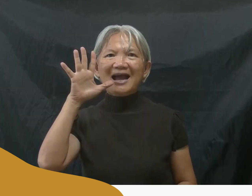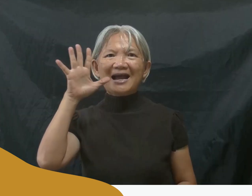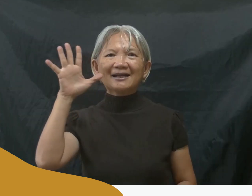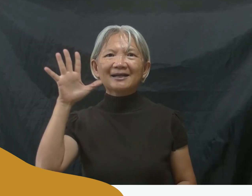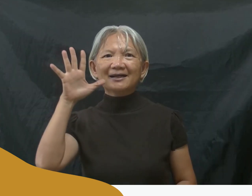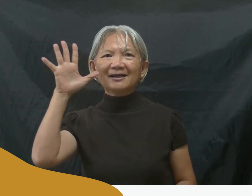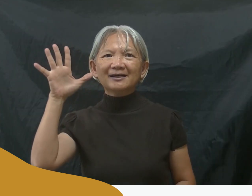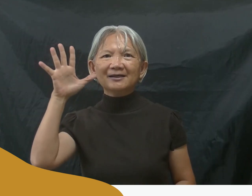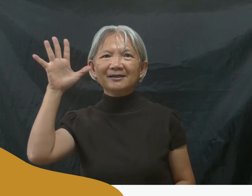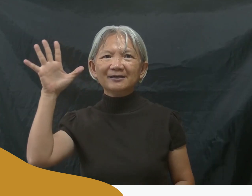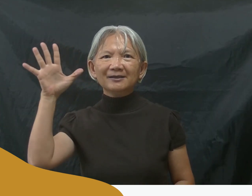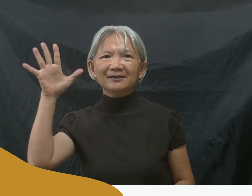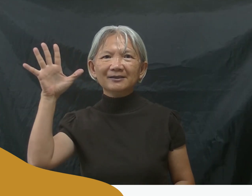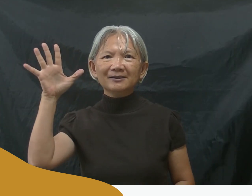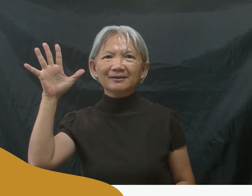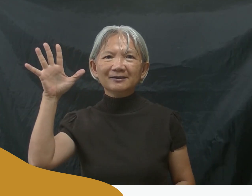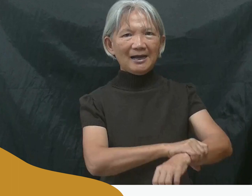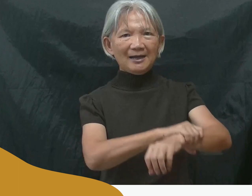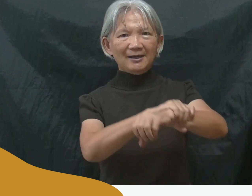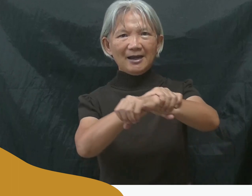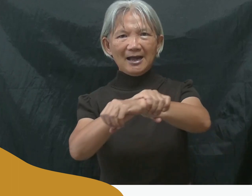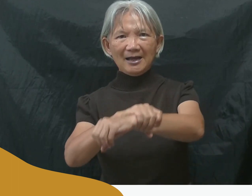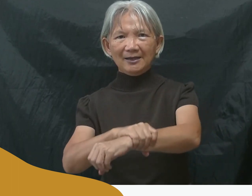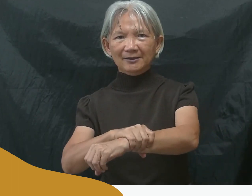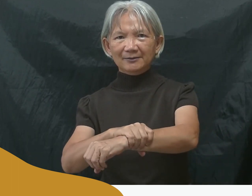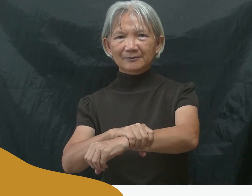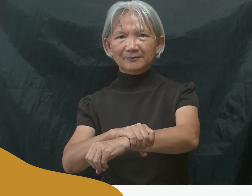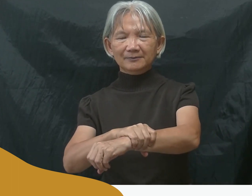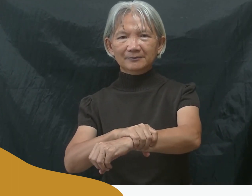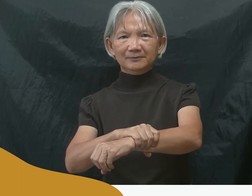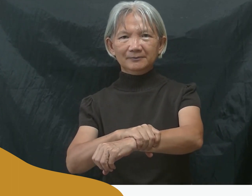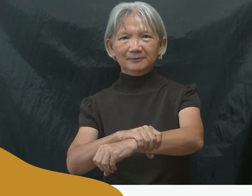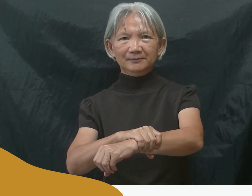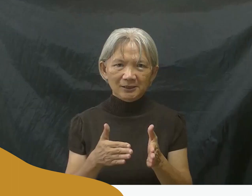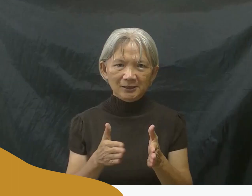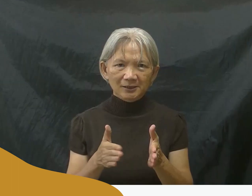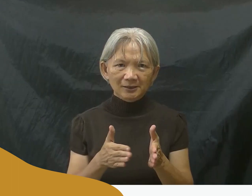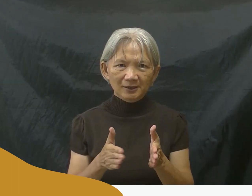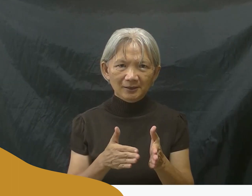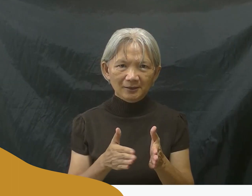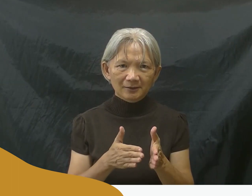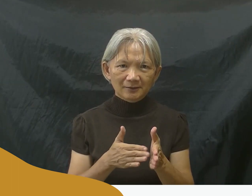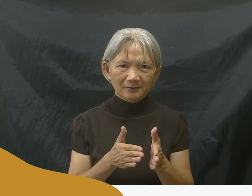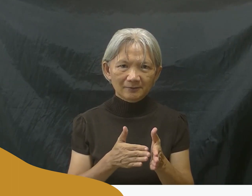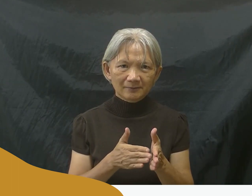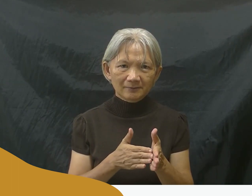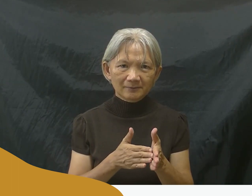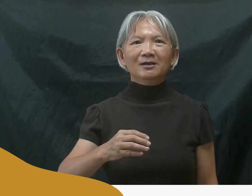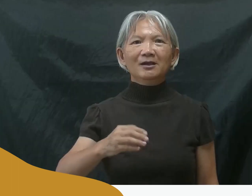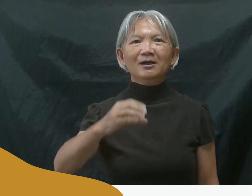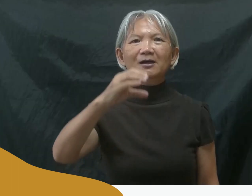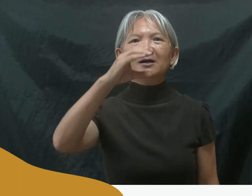唱歌，带来，经理，喝，